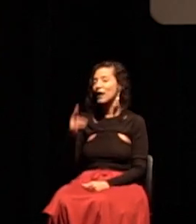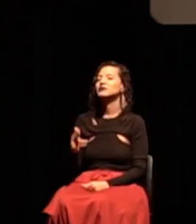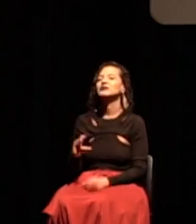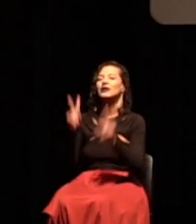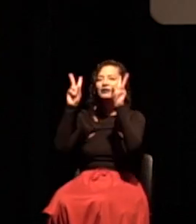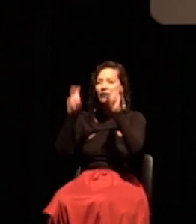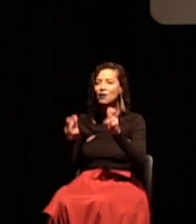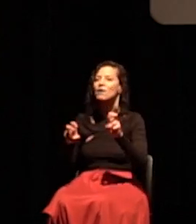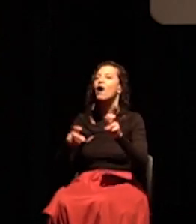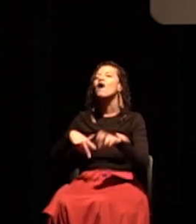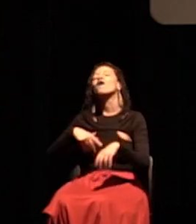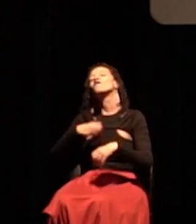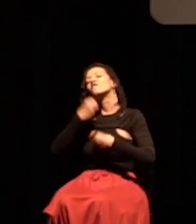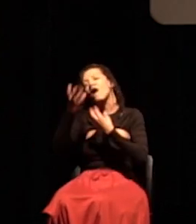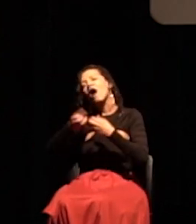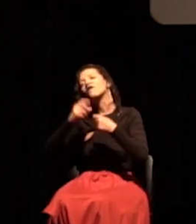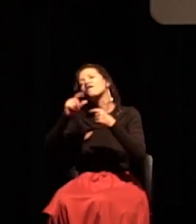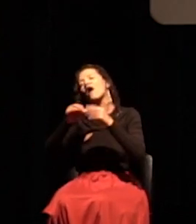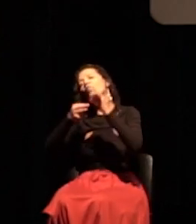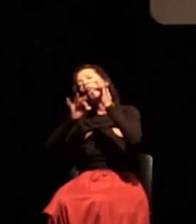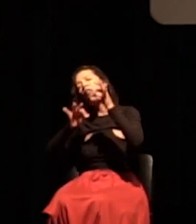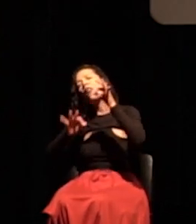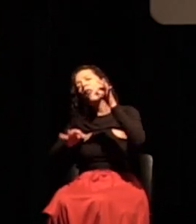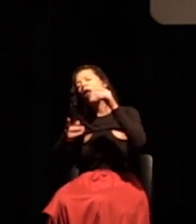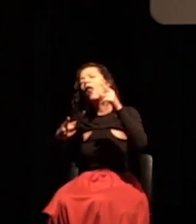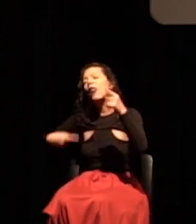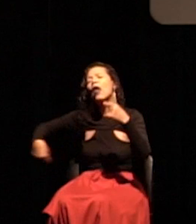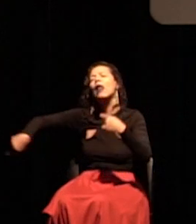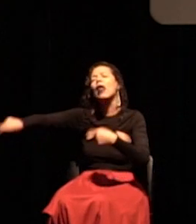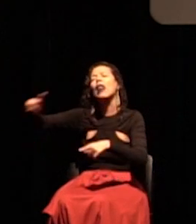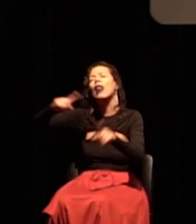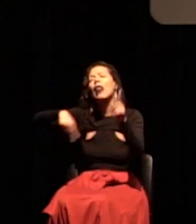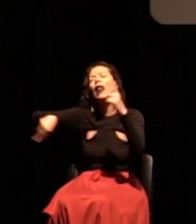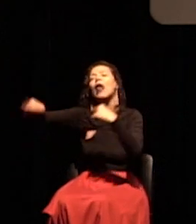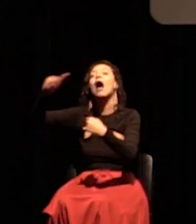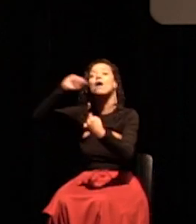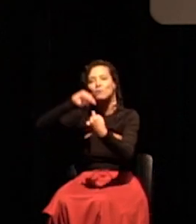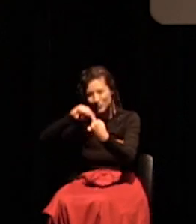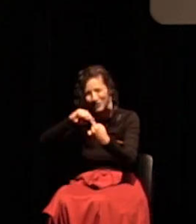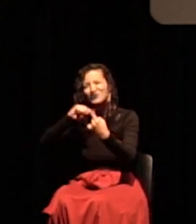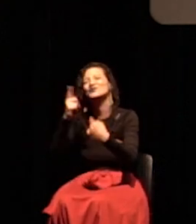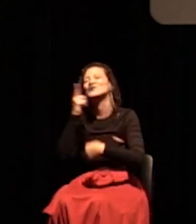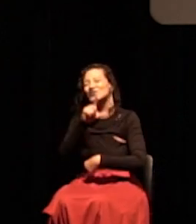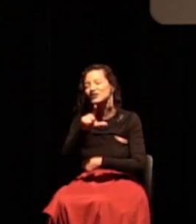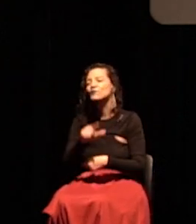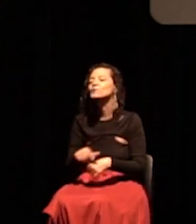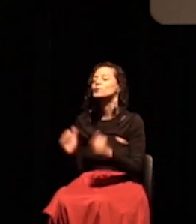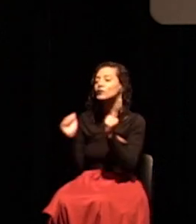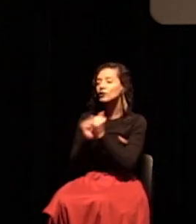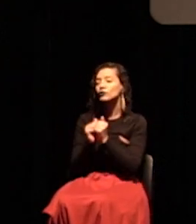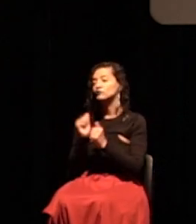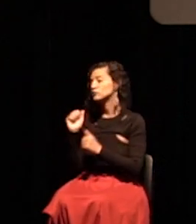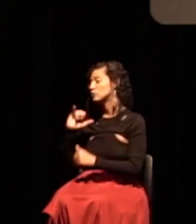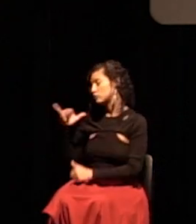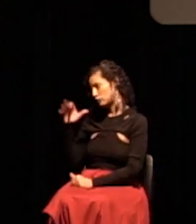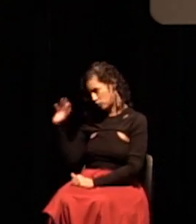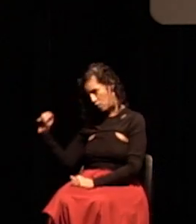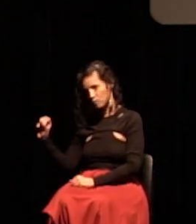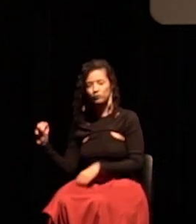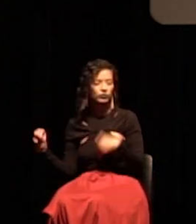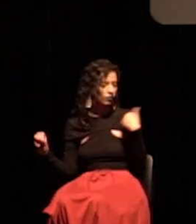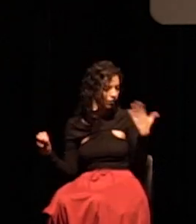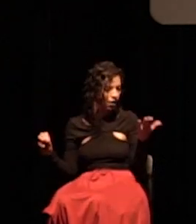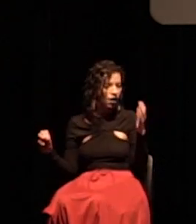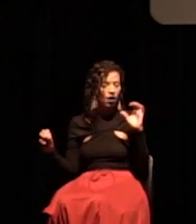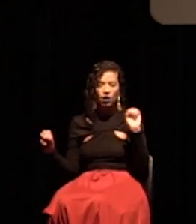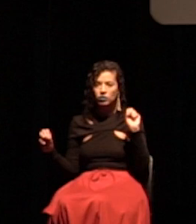mas eu chego no ponto que João perguntou e que discuti tanto com Sônia, que foi uma